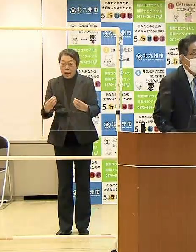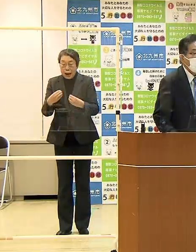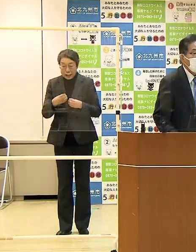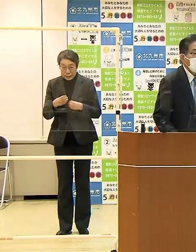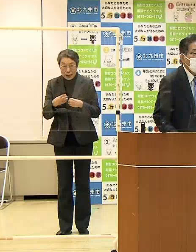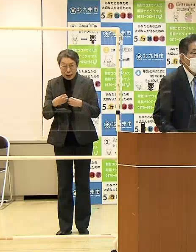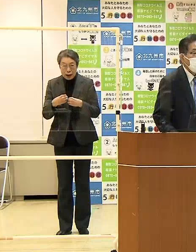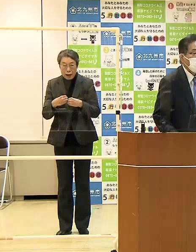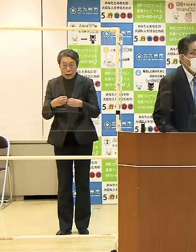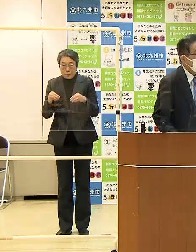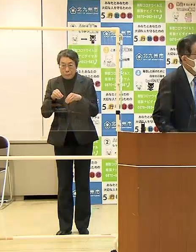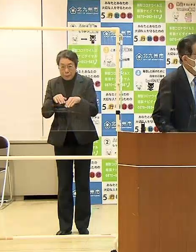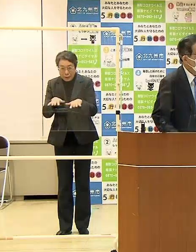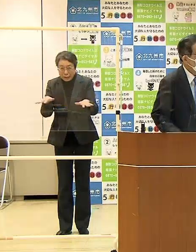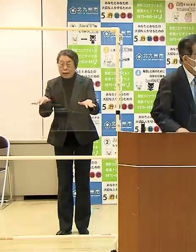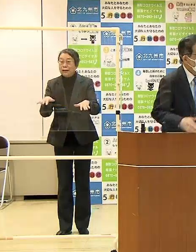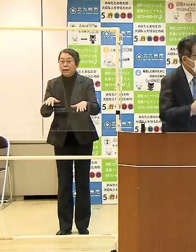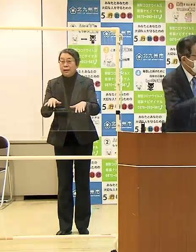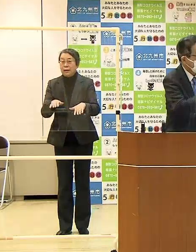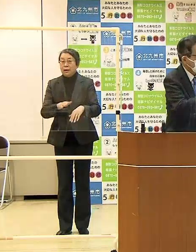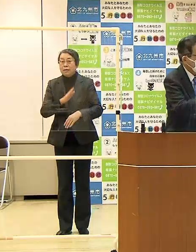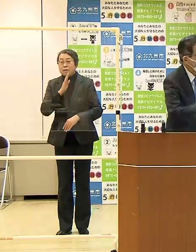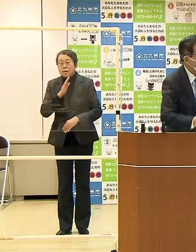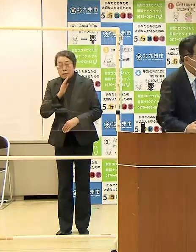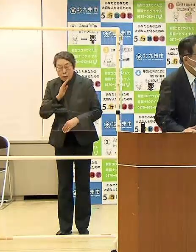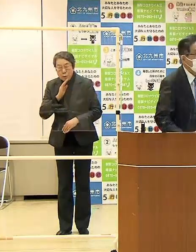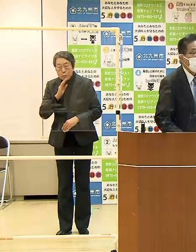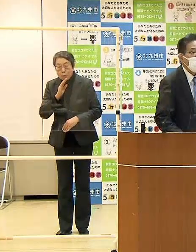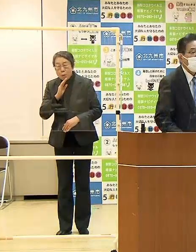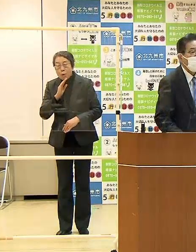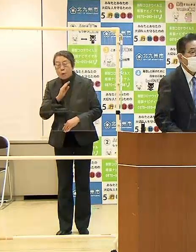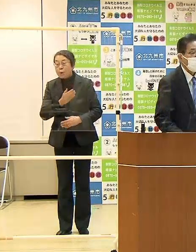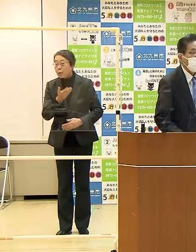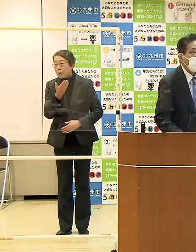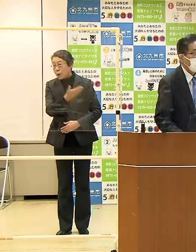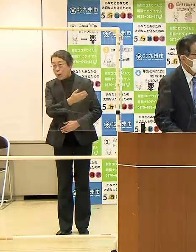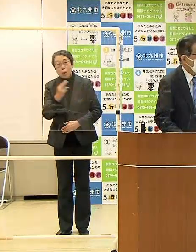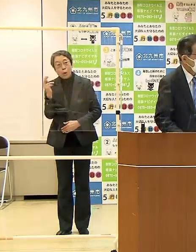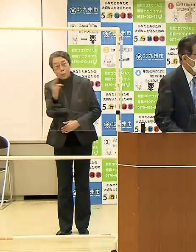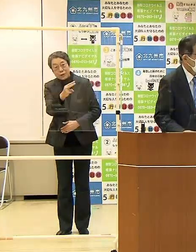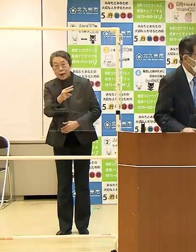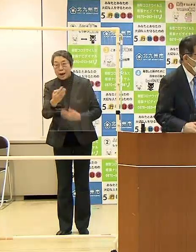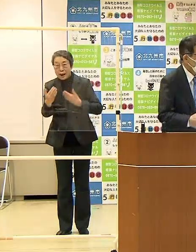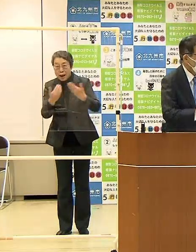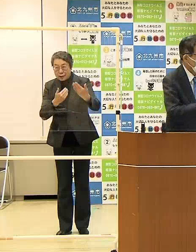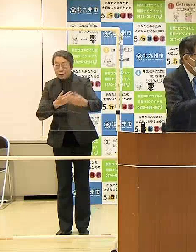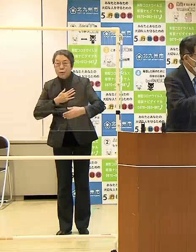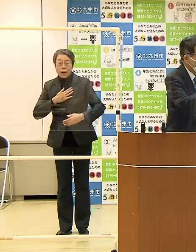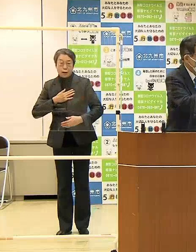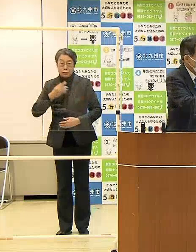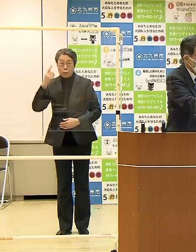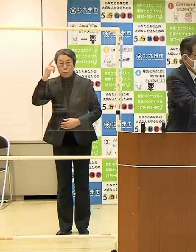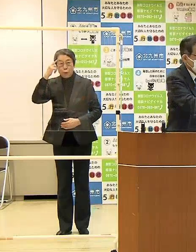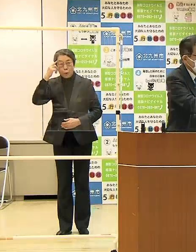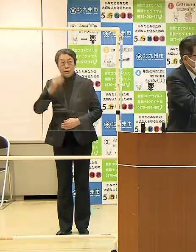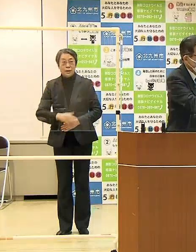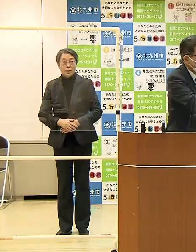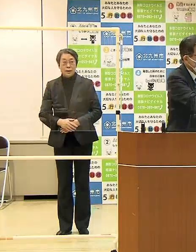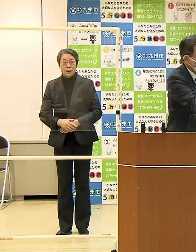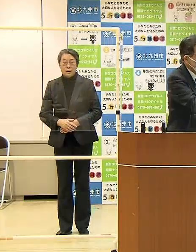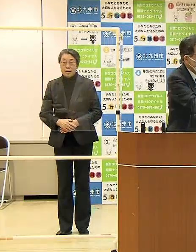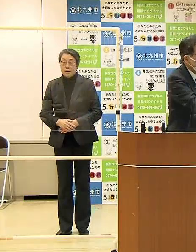状況が厳しくなっていることはこれを見たら一目瞭然でまいります最初のある